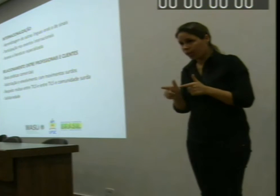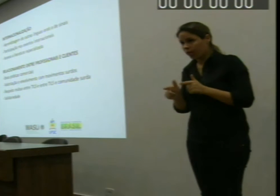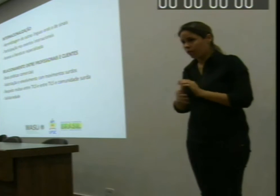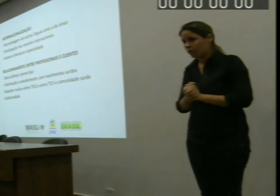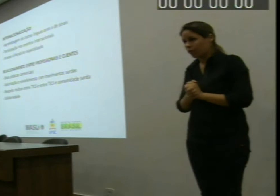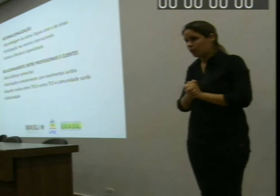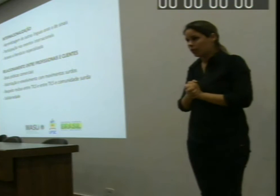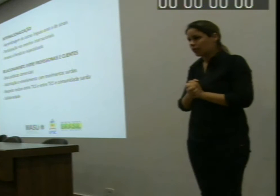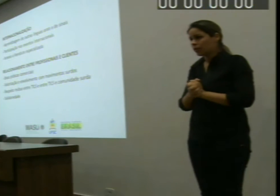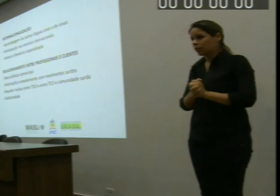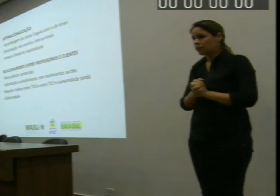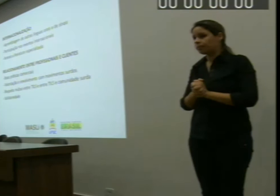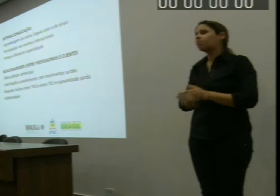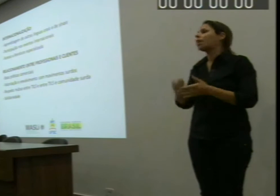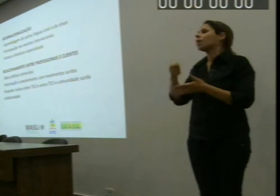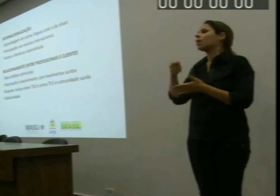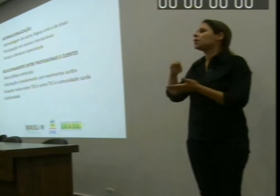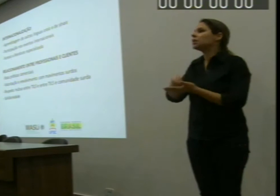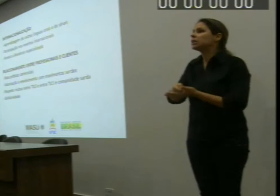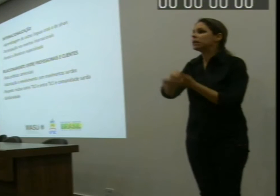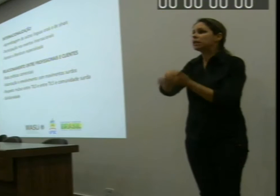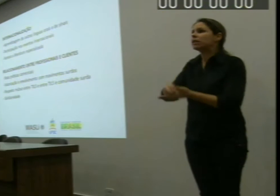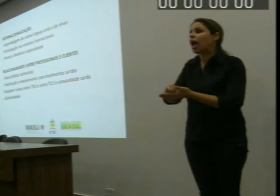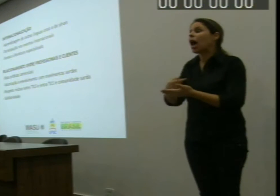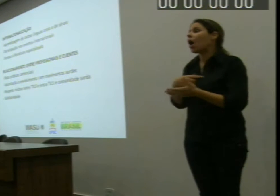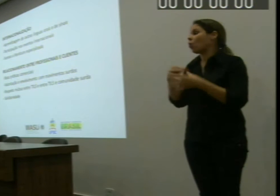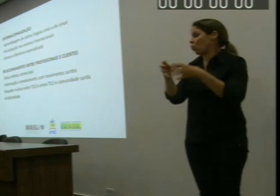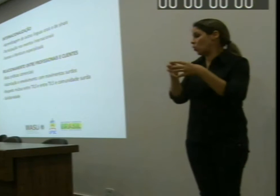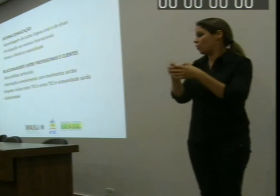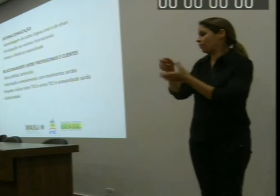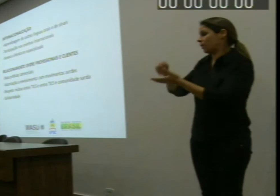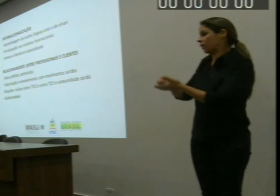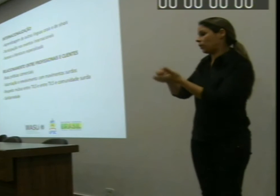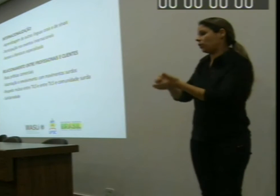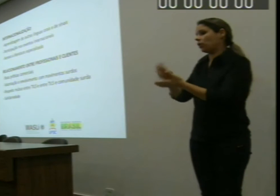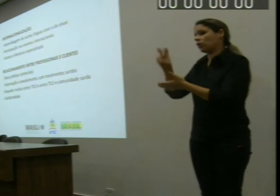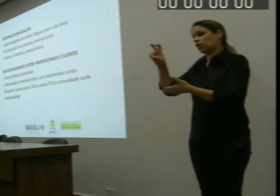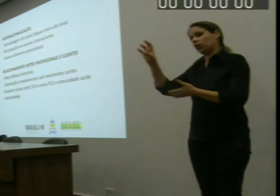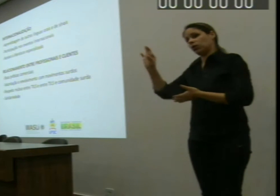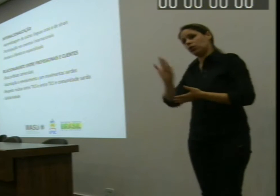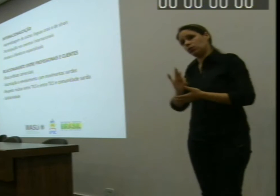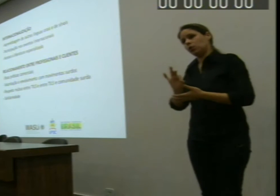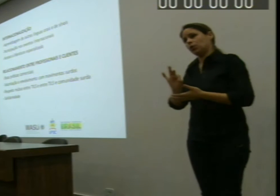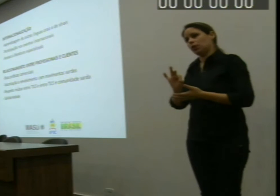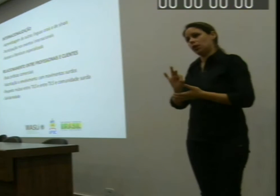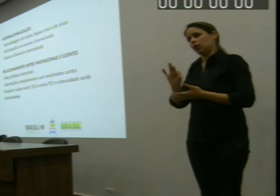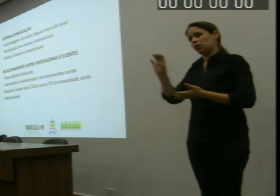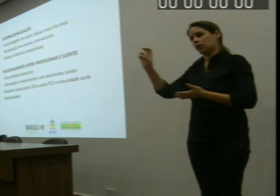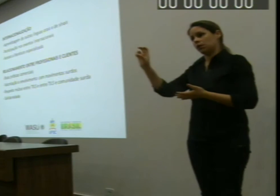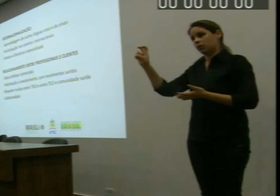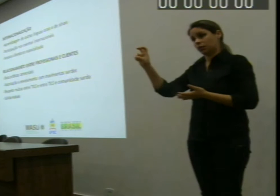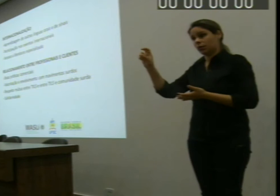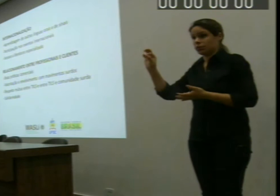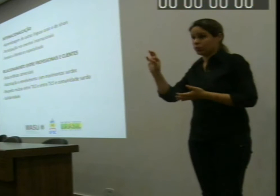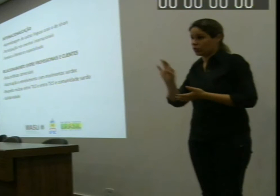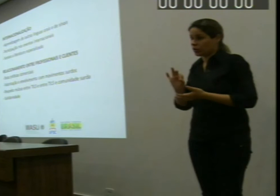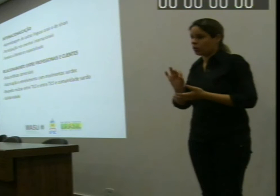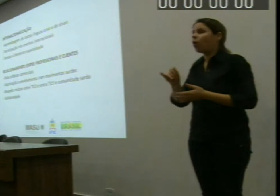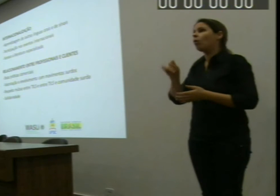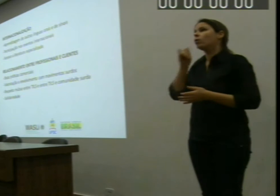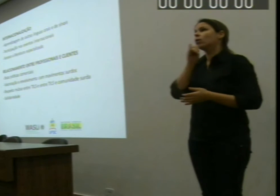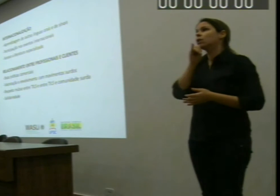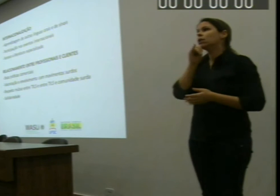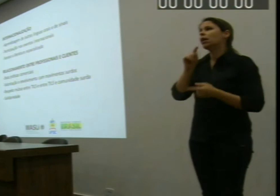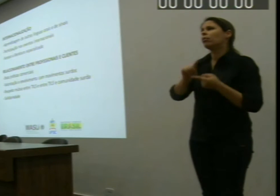problema continuar exigindo 5% Será que não seria melhor talvez reduzir um pouco será que não seria